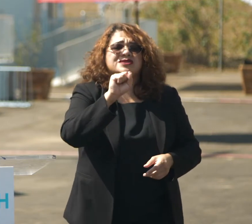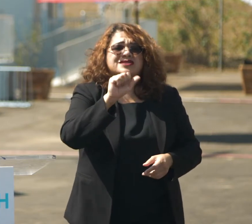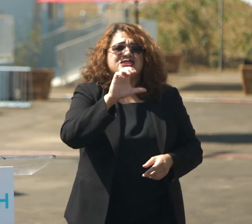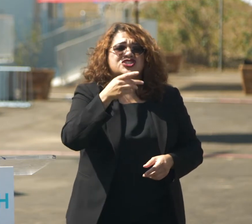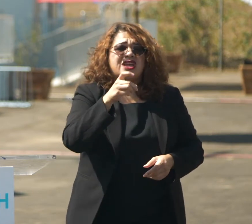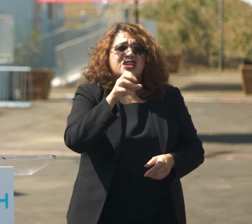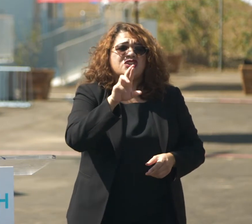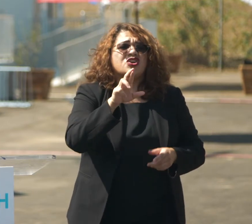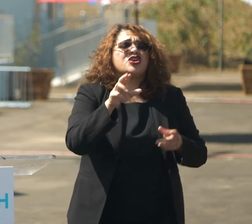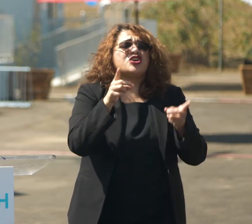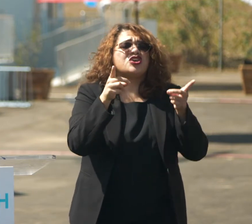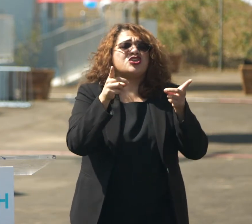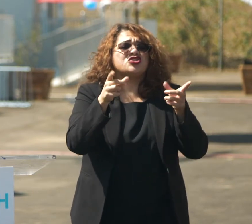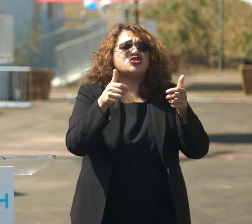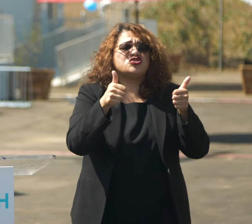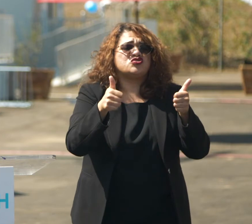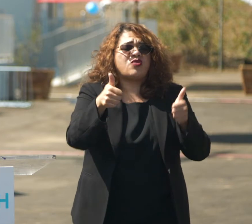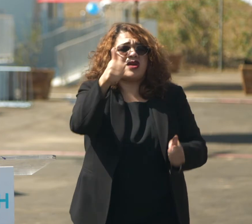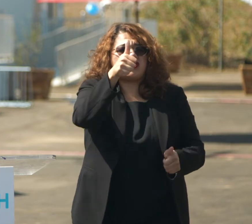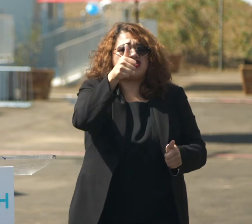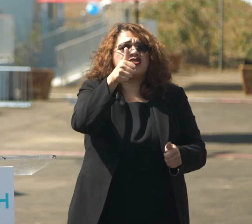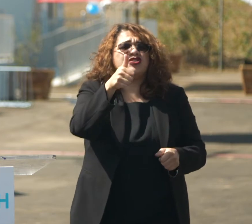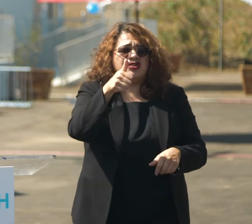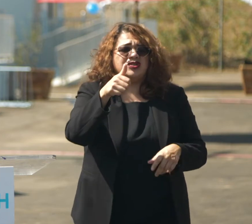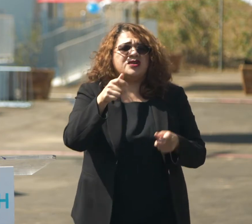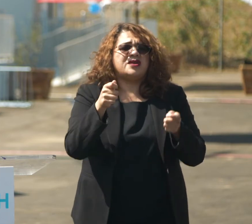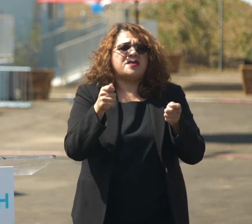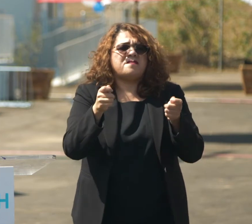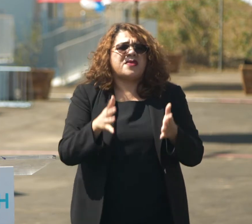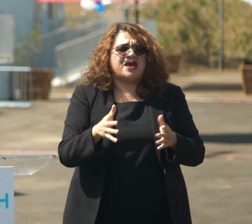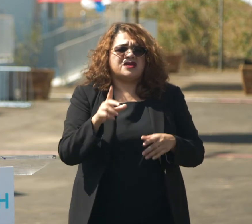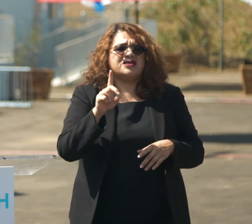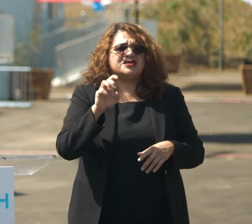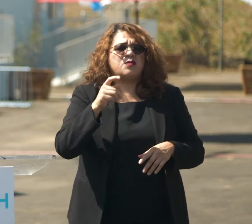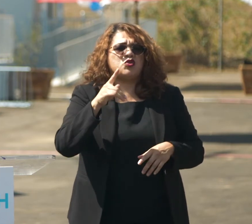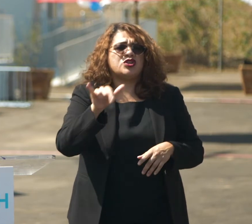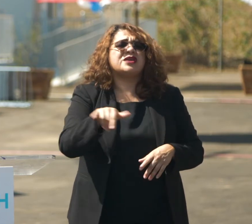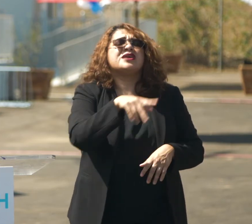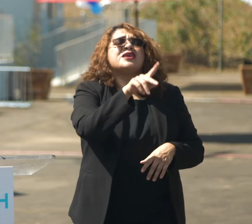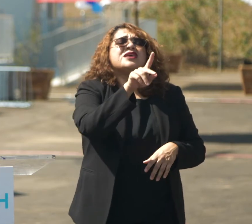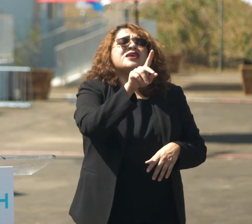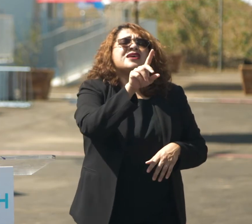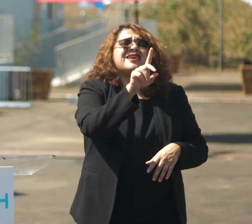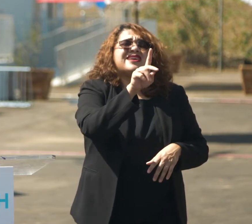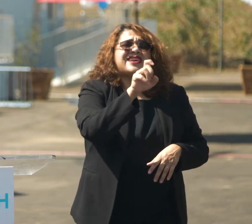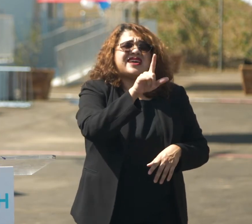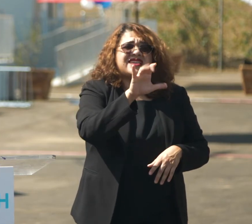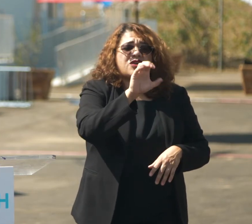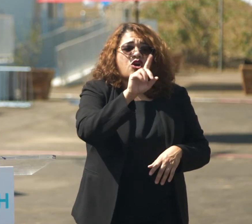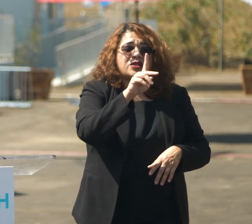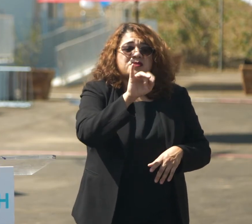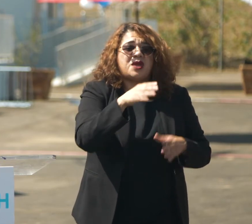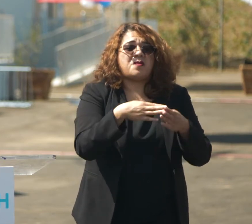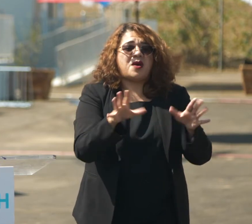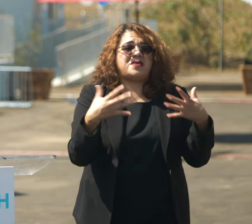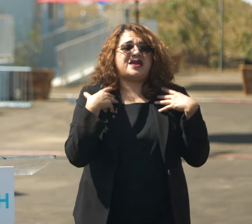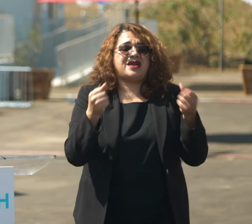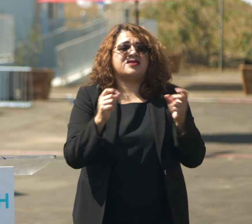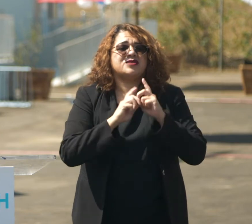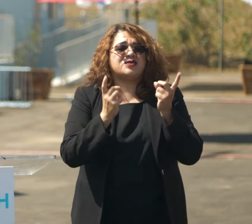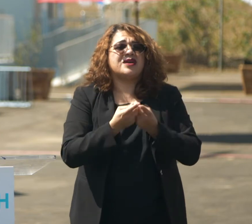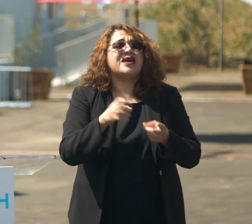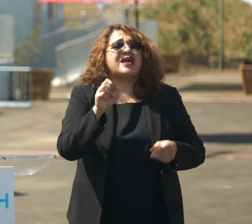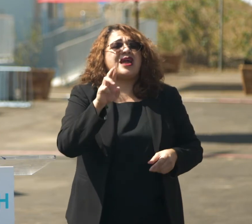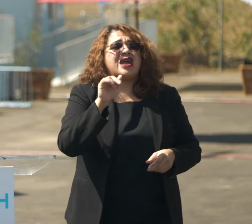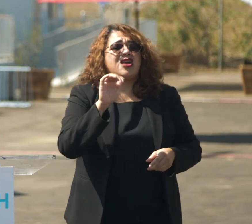adjunta, Kelly Colopy, directora del Departamento de Salud y Servicios Humanos, y Eric López, director del